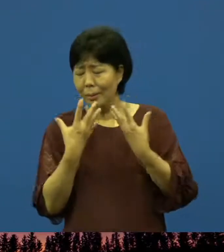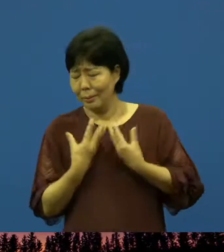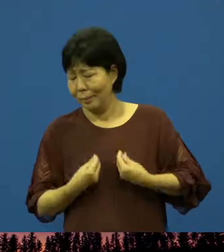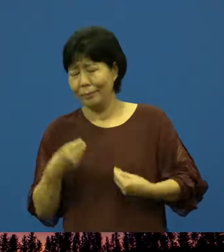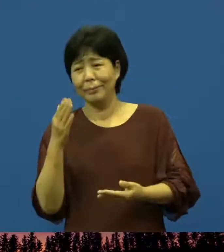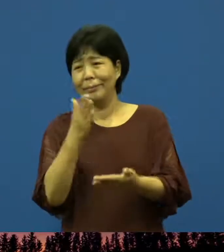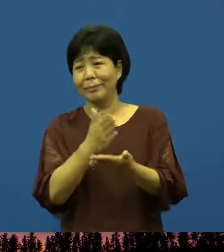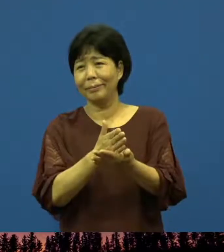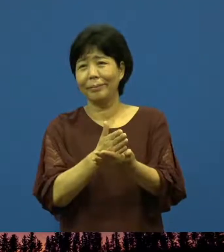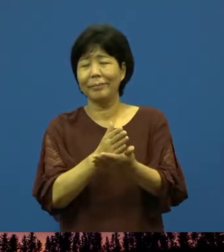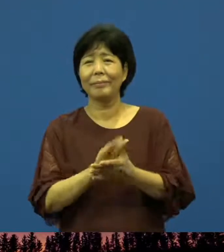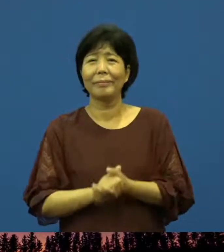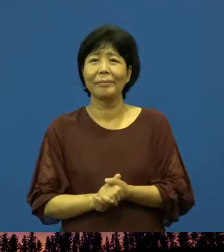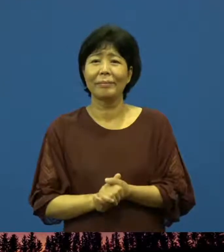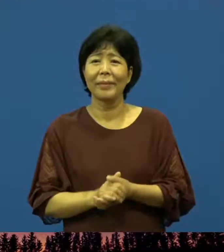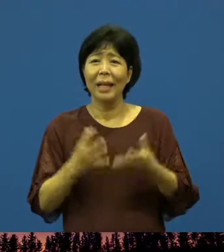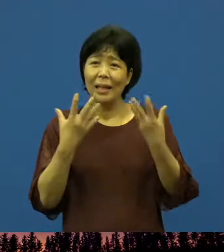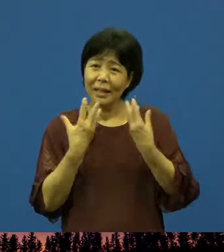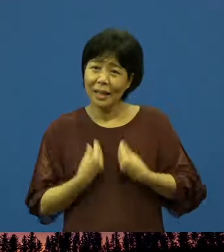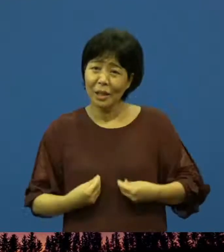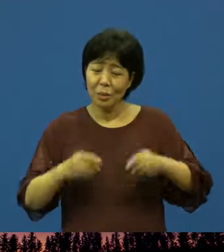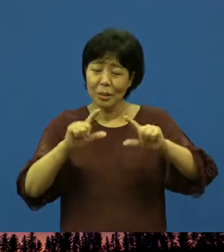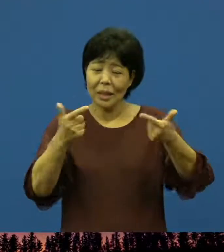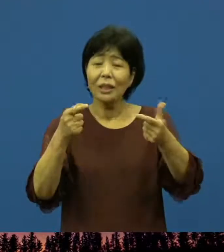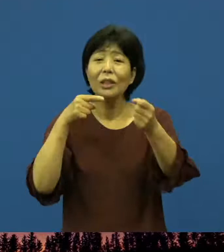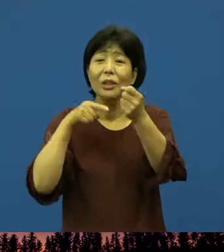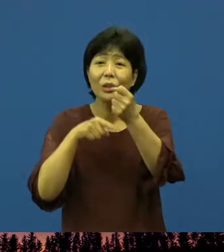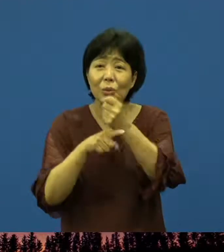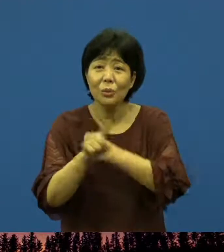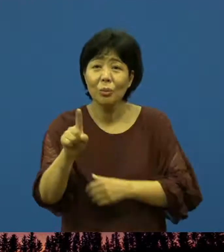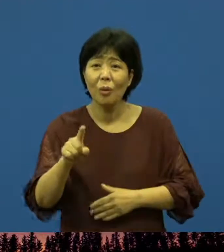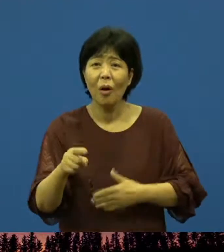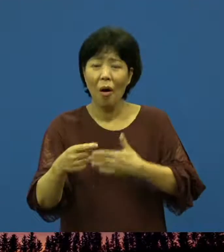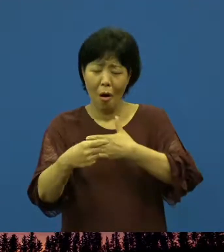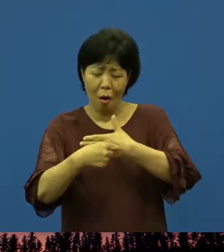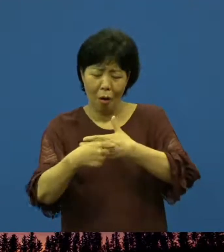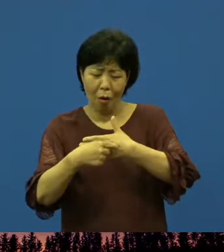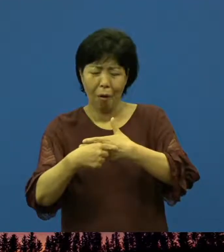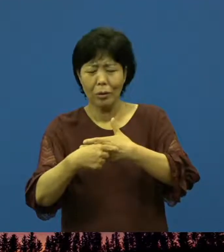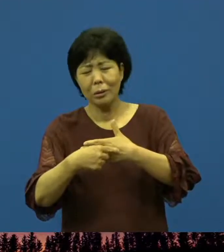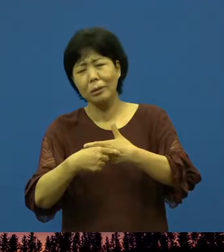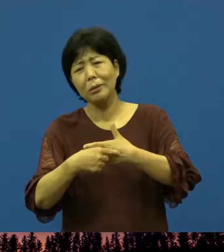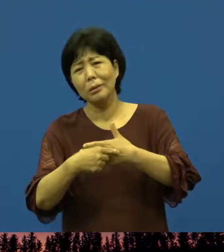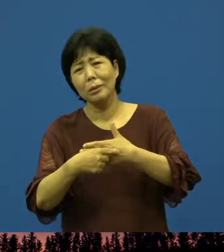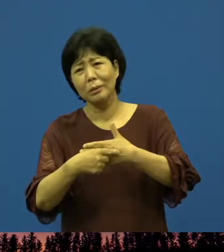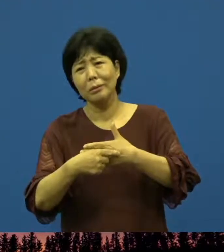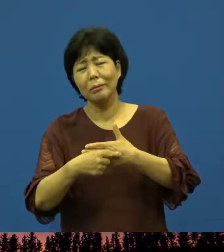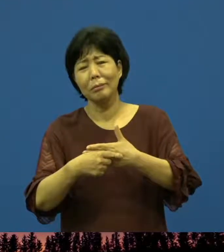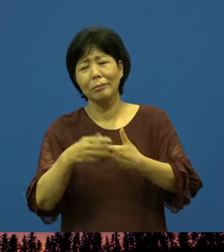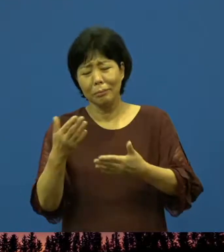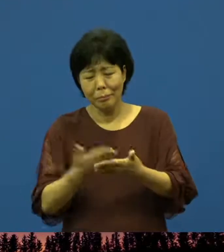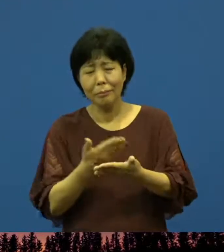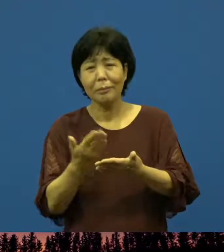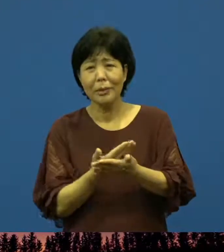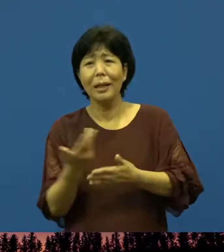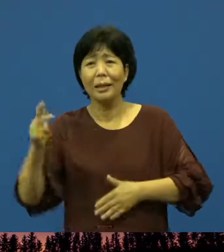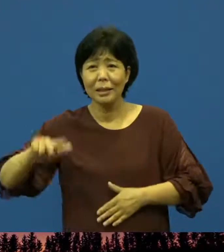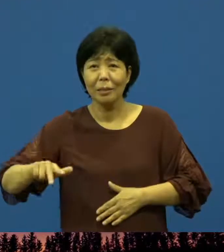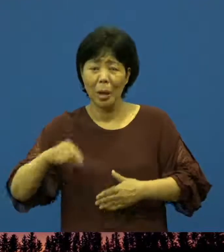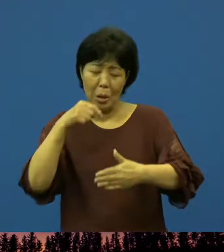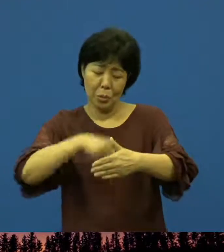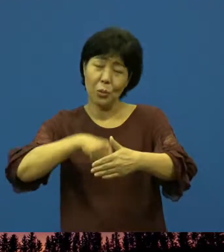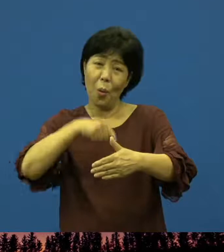아니하노니 왜 낙심하지 않느냐? 우리의 그 사람은 낡아지는 것 맞다. 그러나 우리의 속 사람은 날로